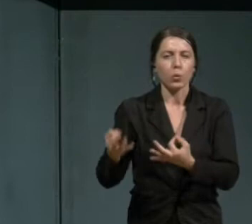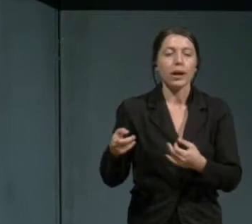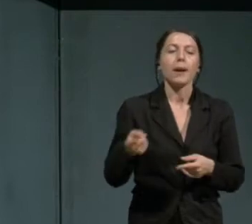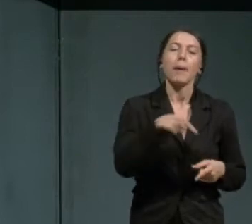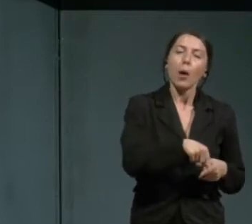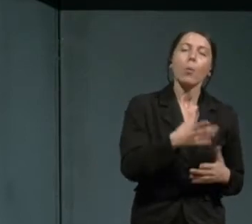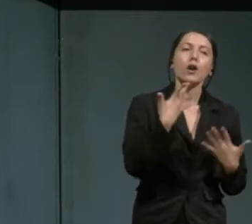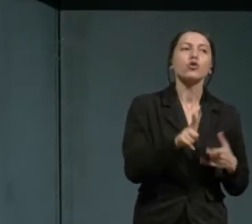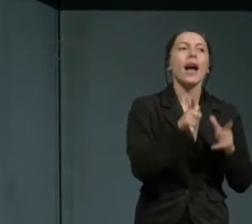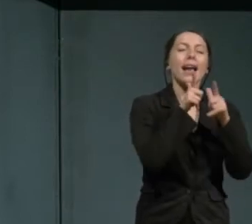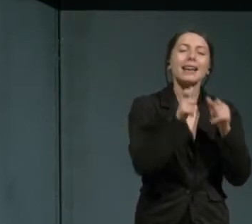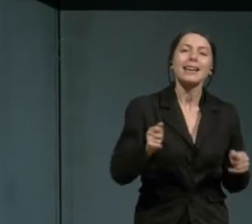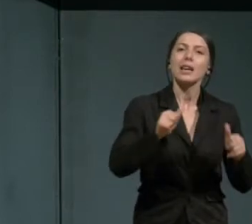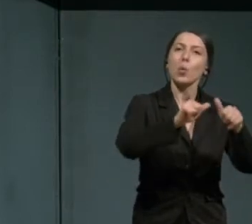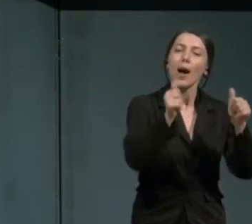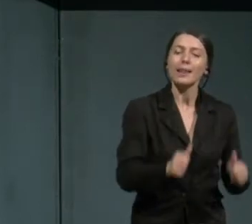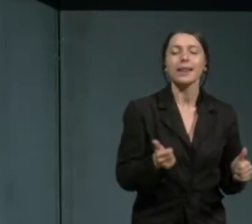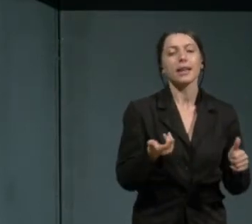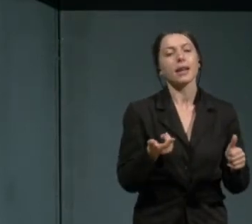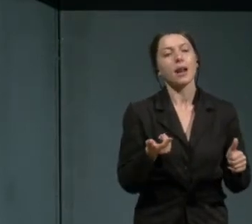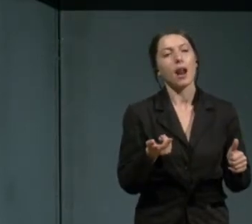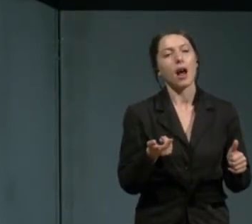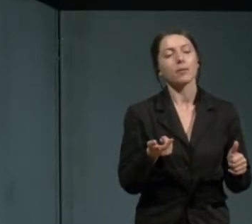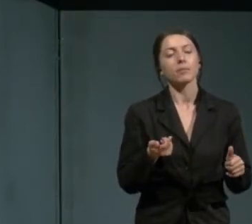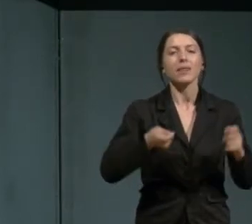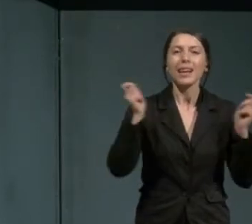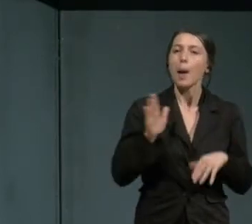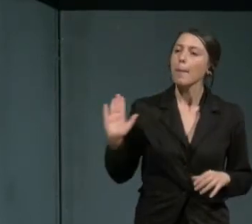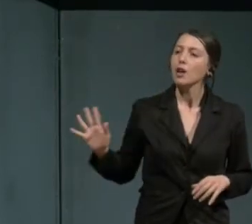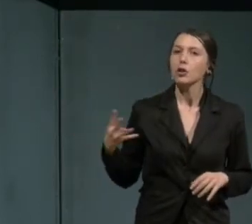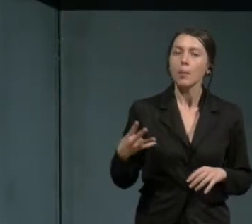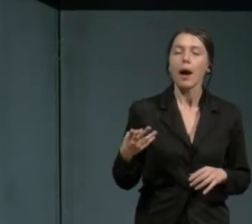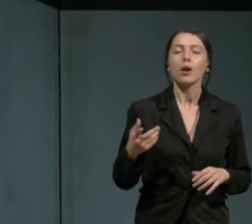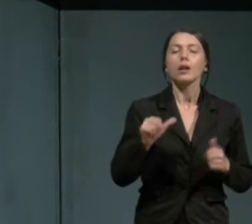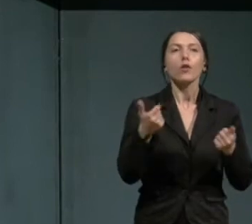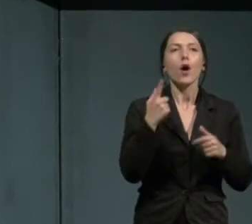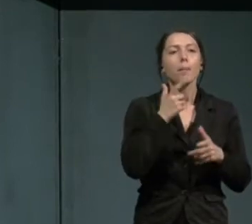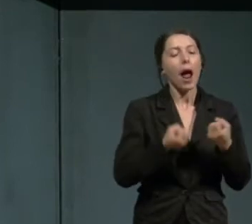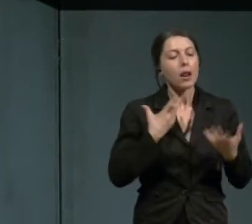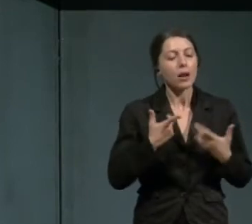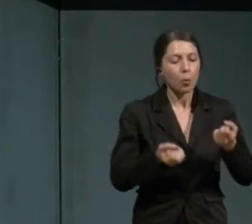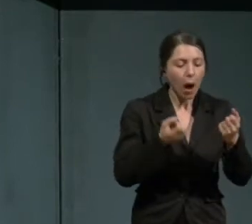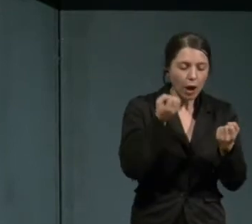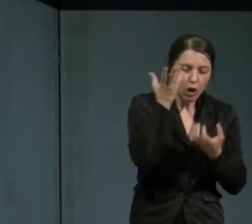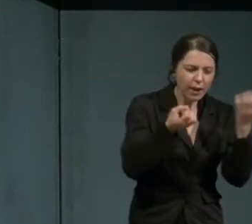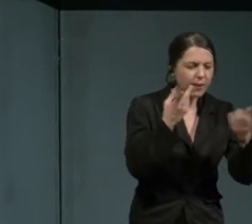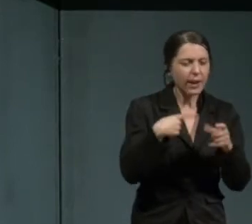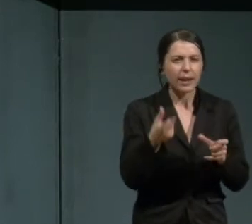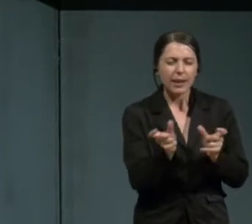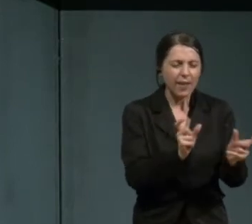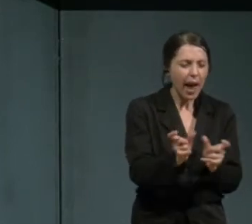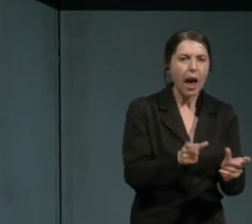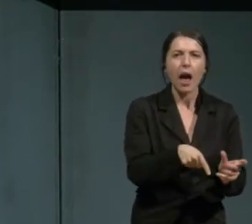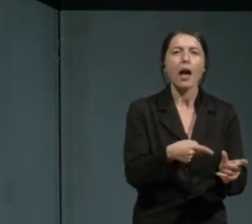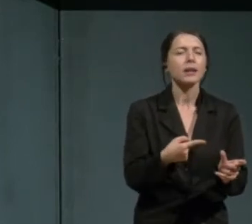lac la lingua lo stile la capacità di majlis di inventare il linguaggio per renderlo il più prossimo